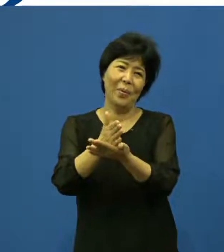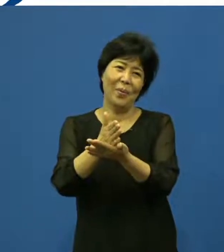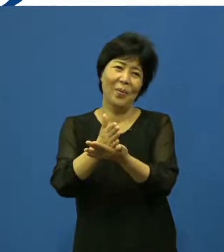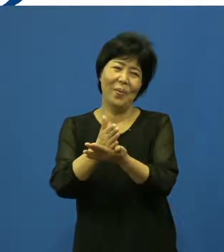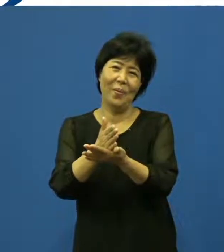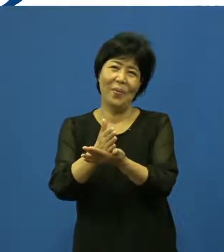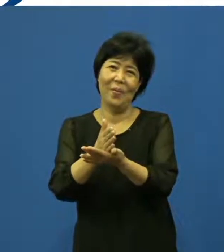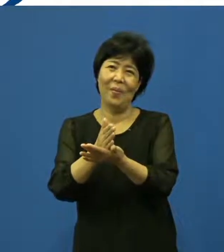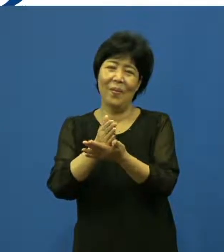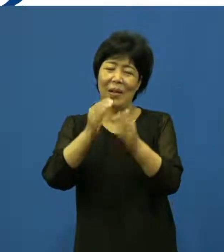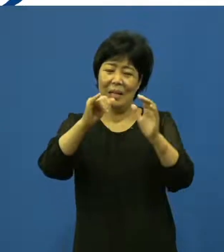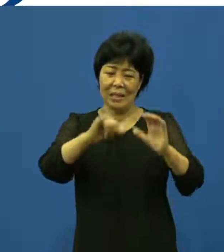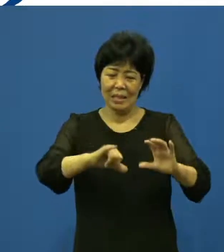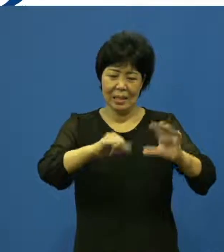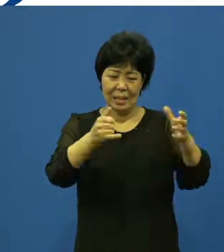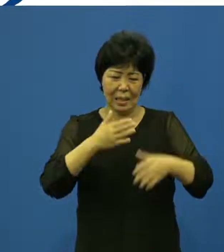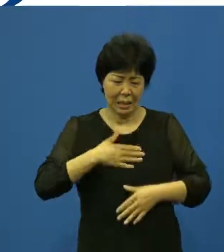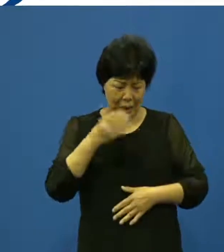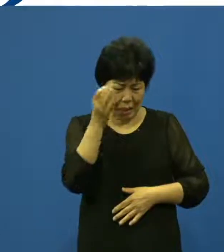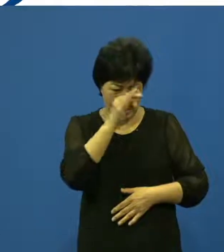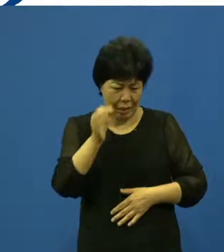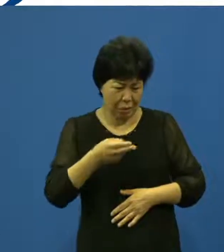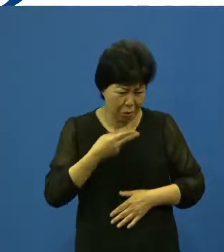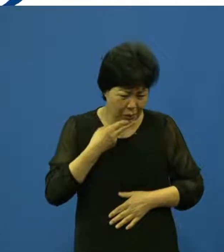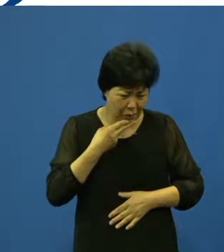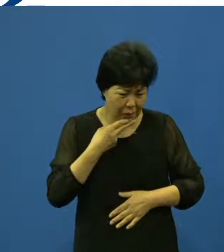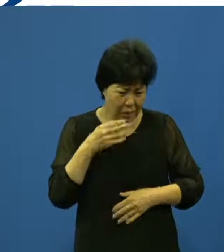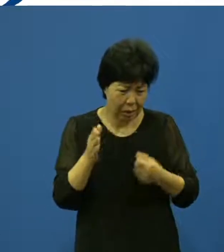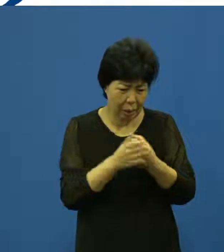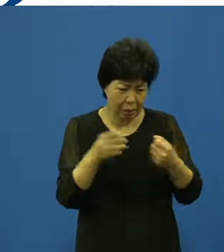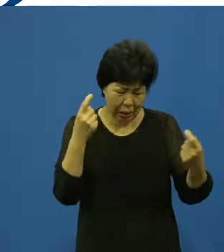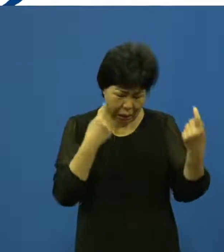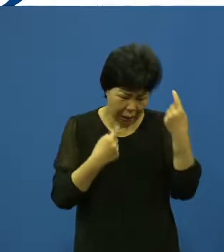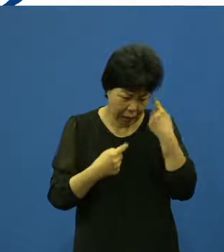세상이 나를 인정해 주지 않고 받아주지 않아도 상처받지 마세요.